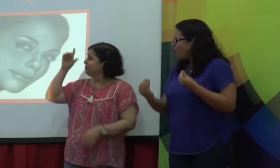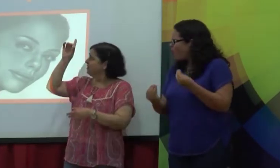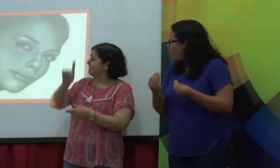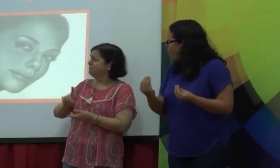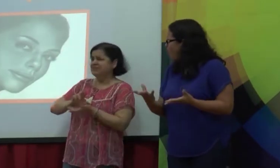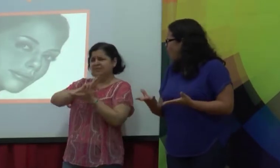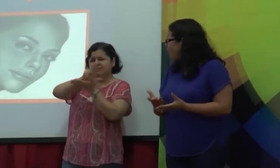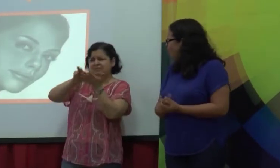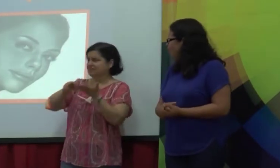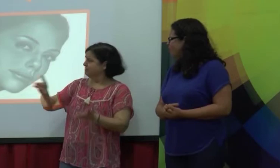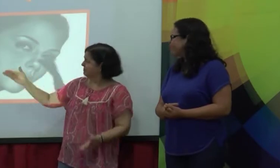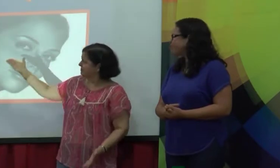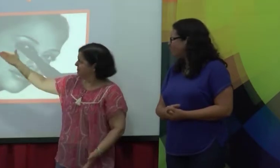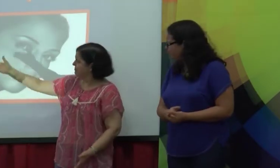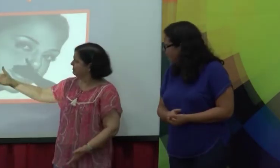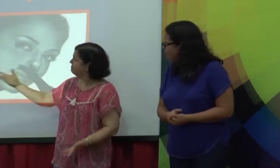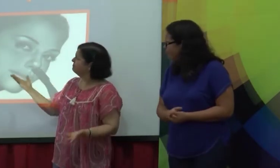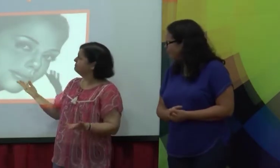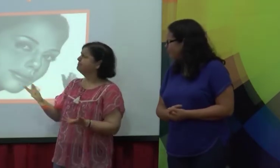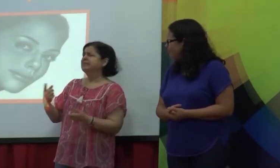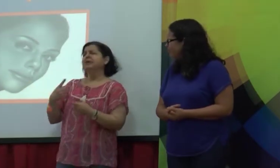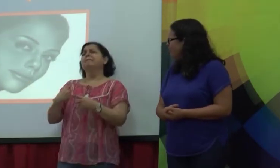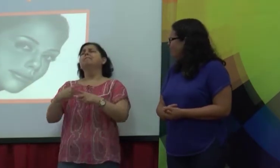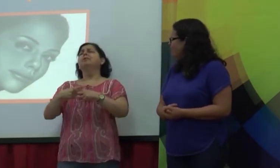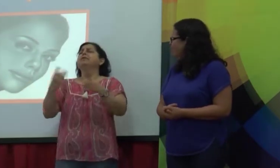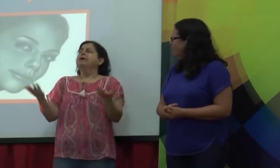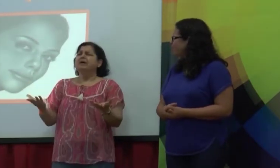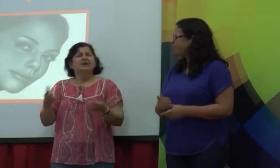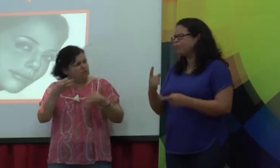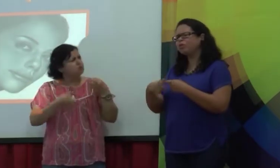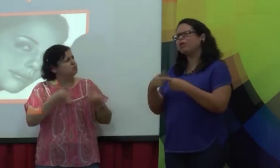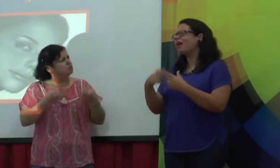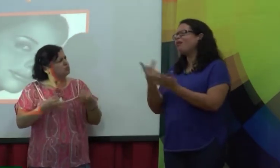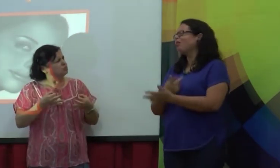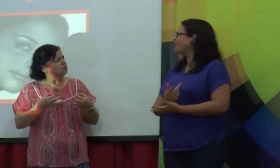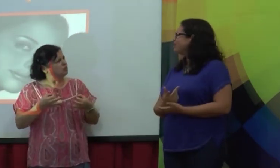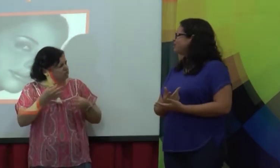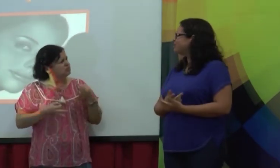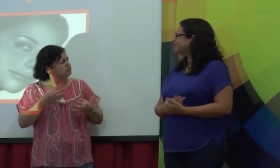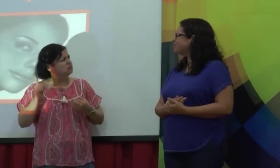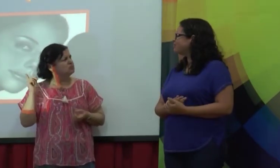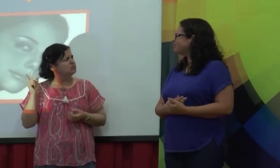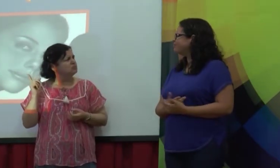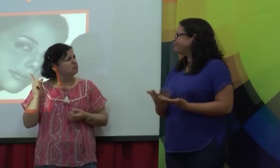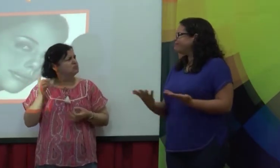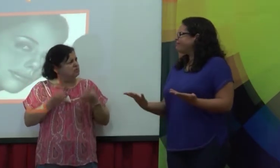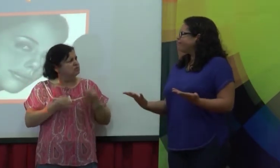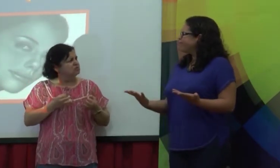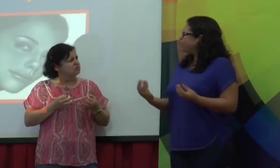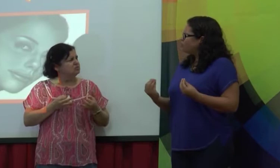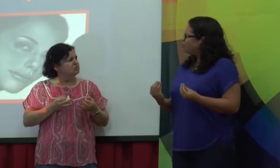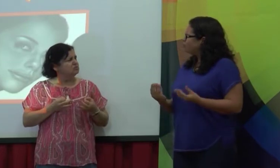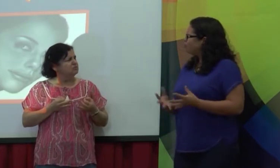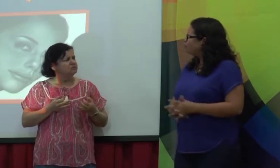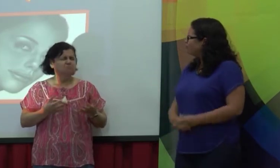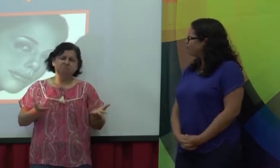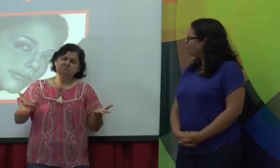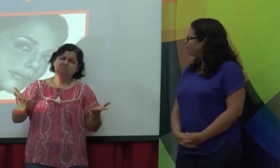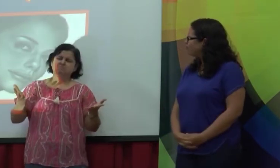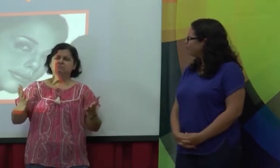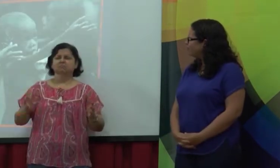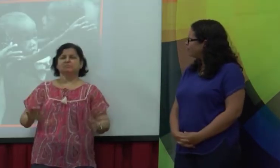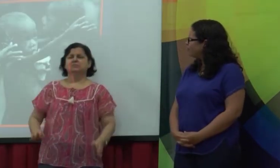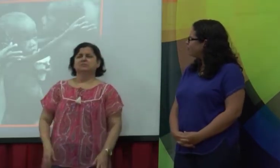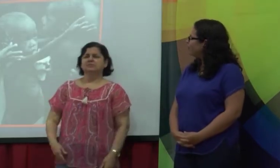doenças ou que têm outras deficiências. O que que acontece? Isso é justo? Não